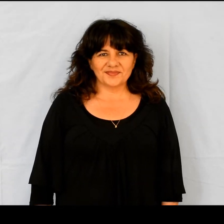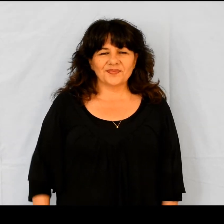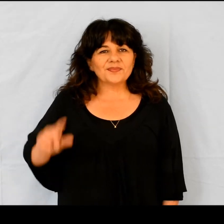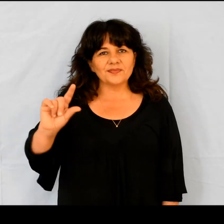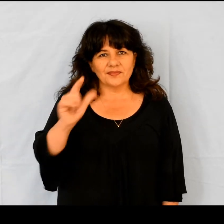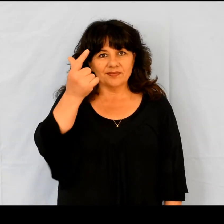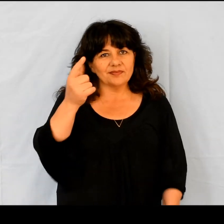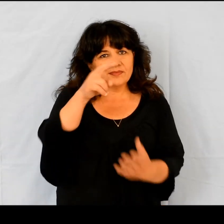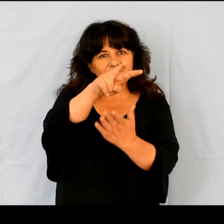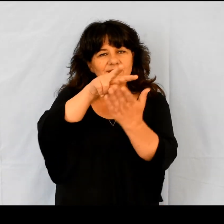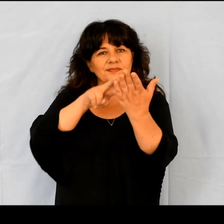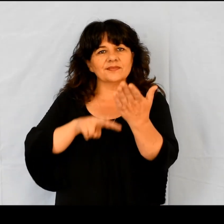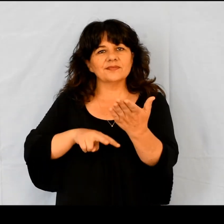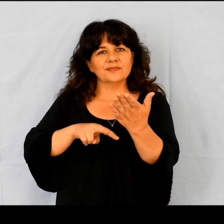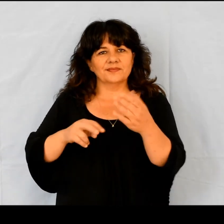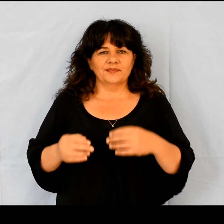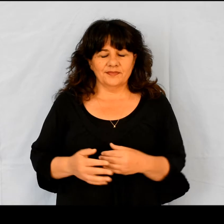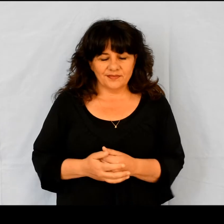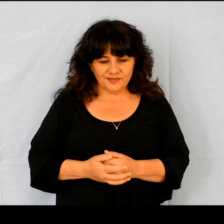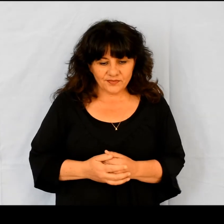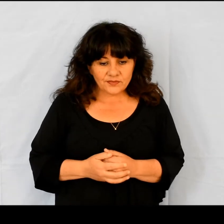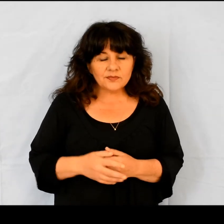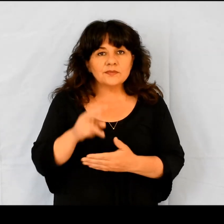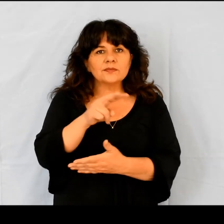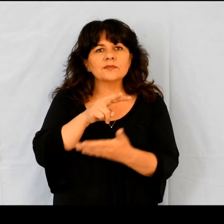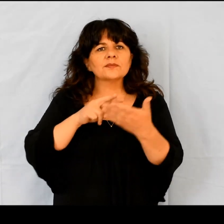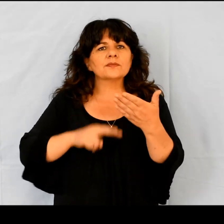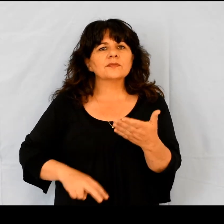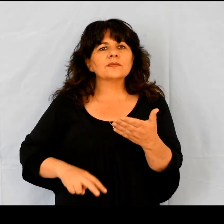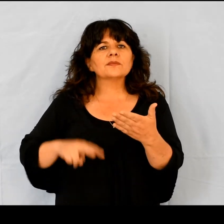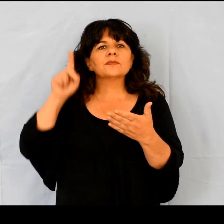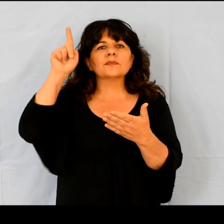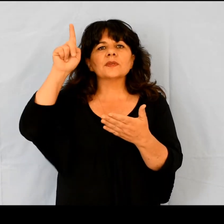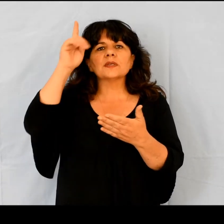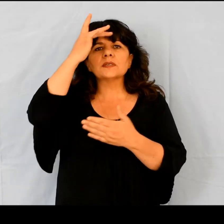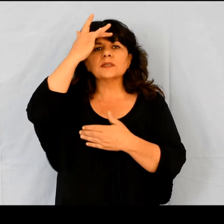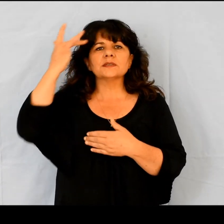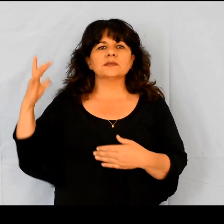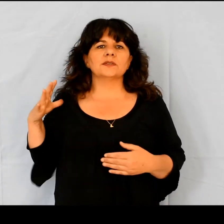Deuxième lecture. Lecture de l'Apocalypse de Saint Jean.